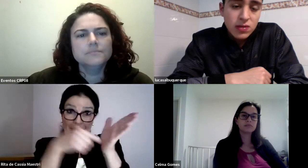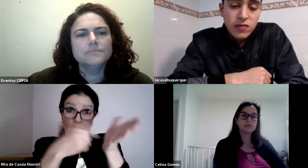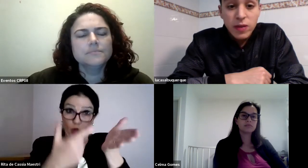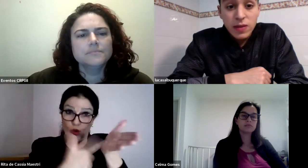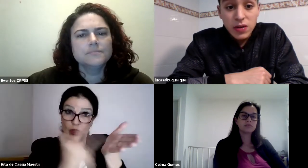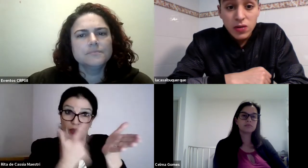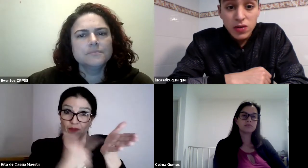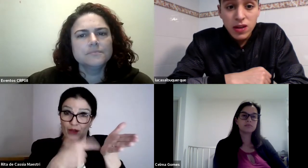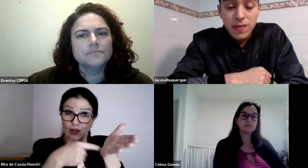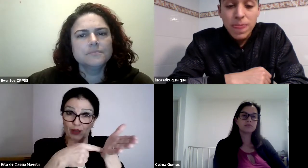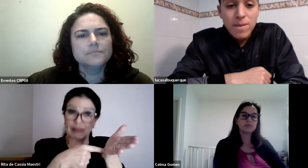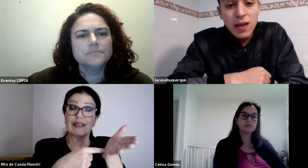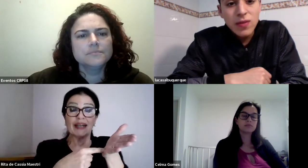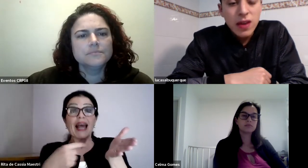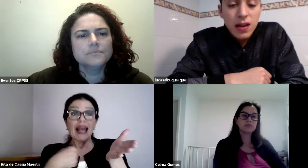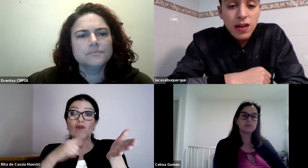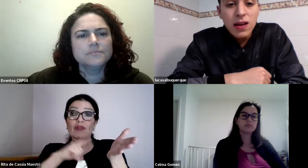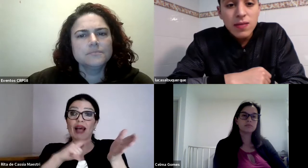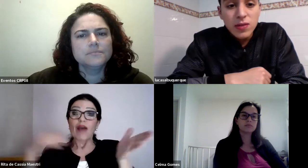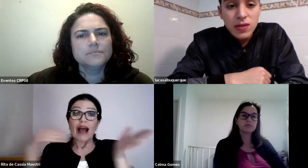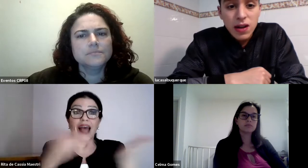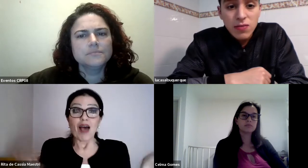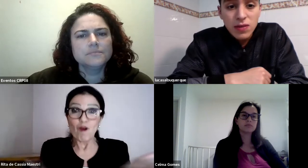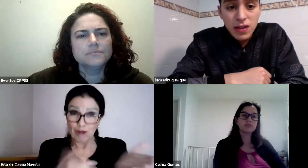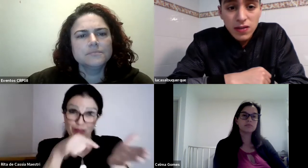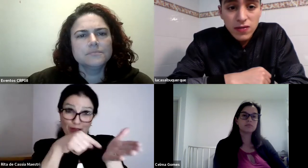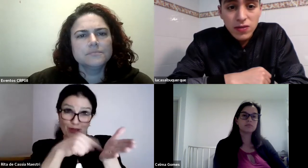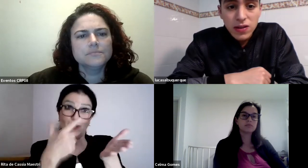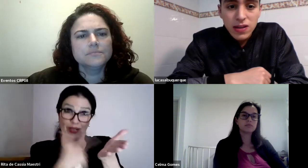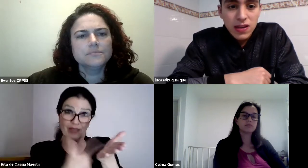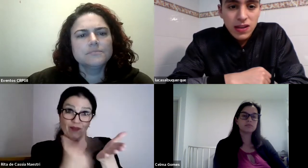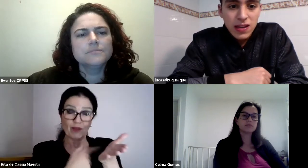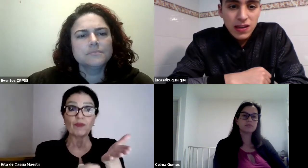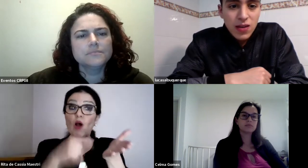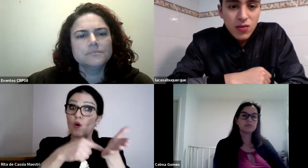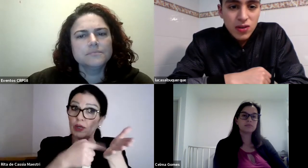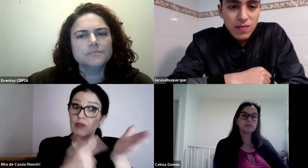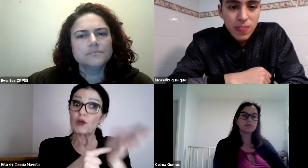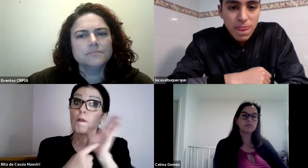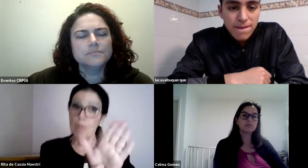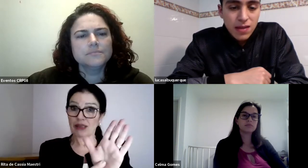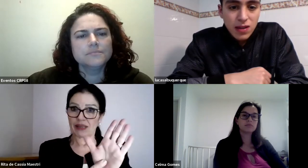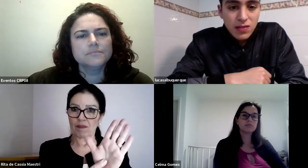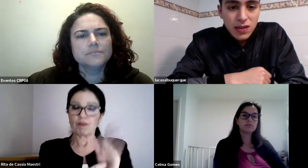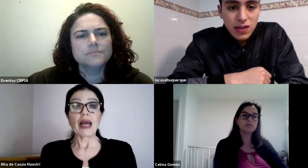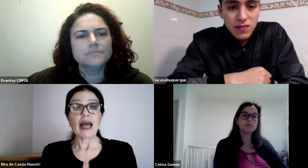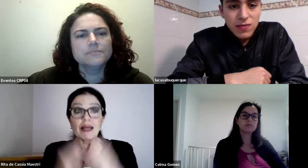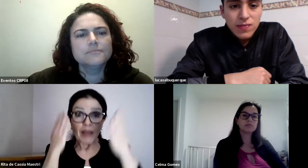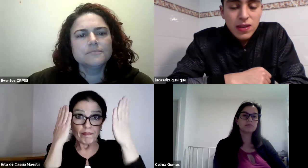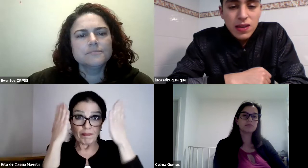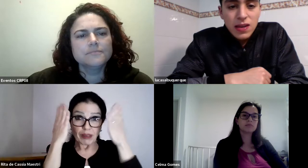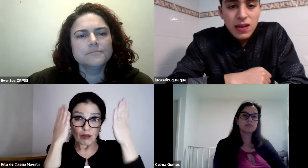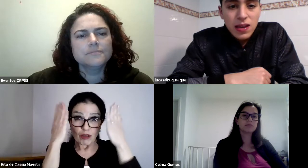do desenvolvimento da psicologia, me lembro de ela mostrar um livro, e até hoje eu tenho esse